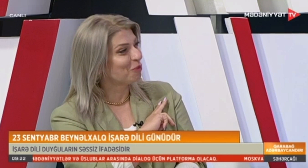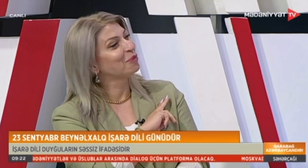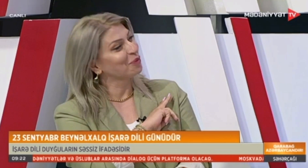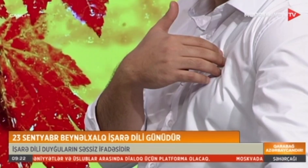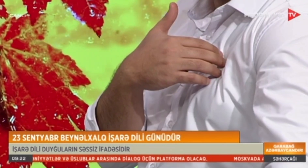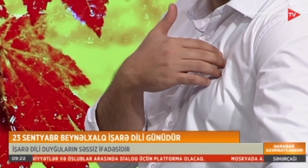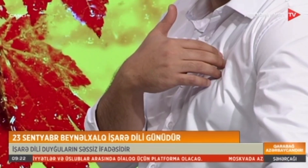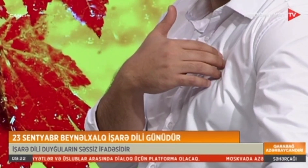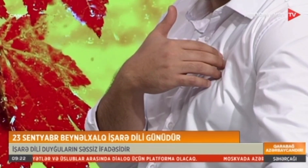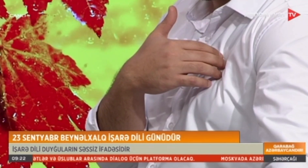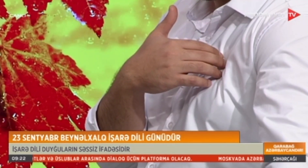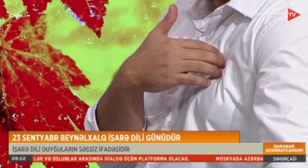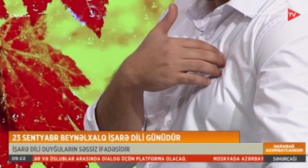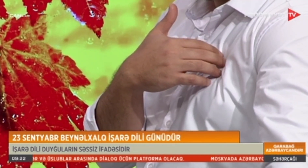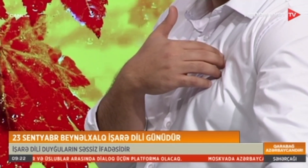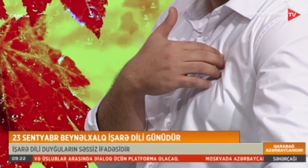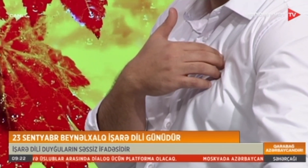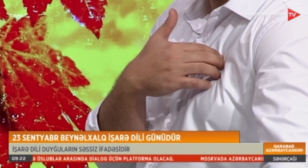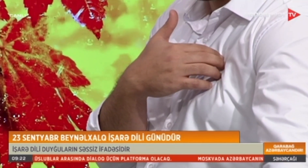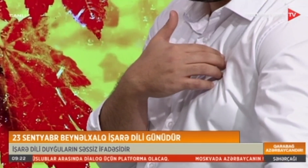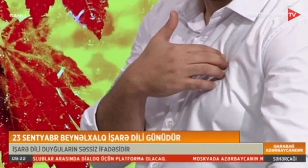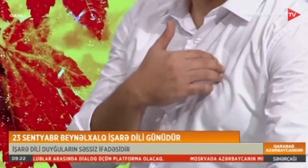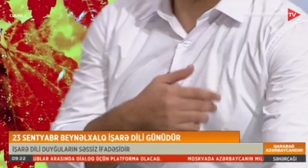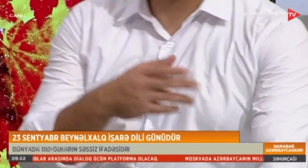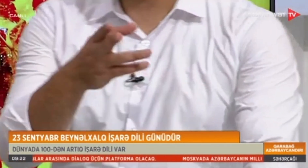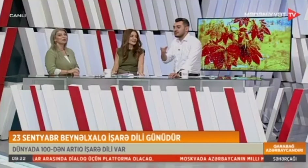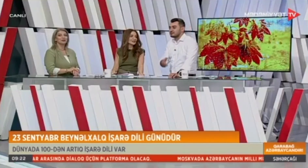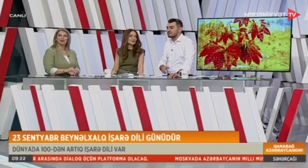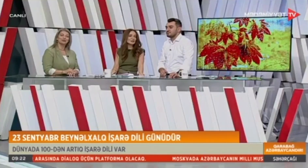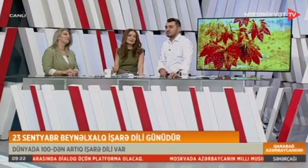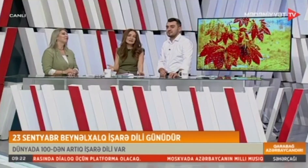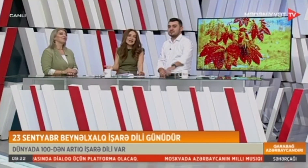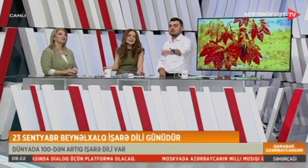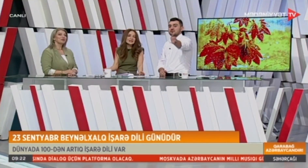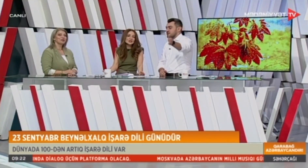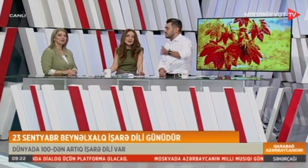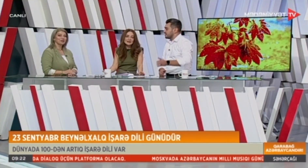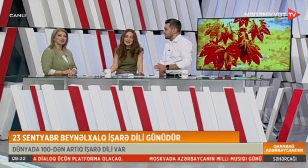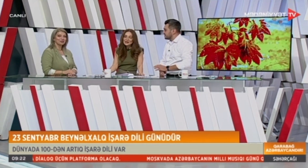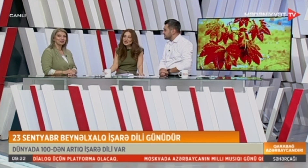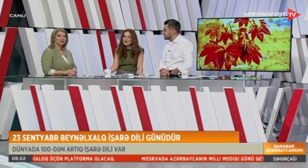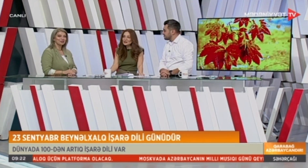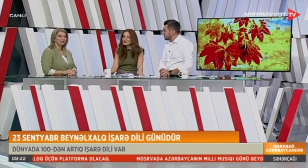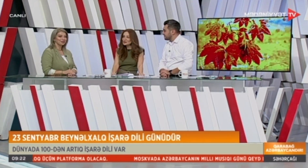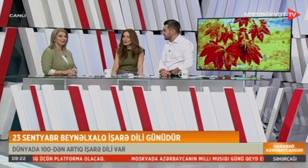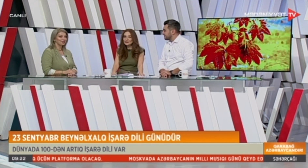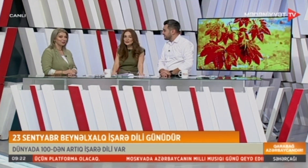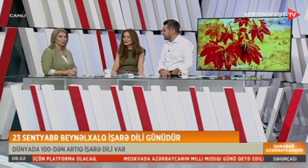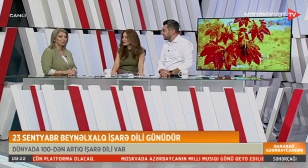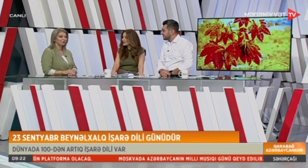Sevmək. Sevgidir. Nə gözəl. Əziz tamaşaçılar, biz sizi çox sevirik. Əslində çətin heç bir şey yoxdur.